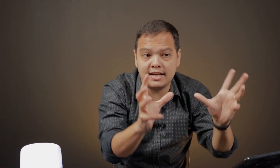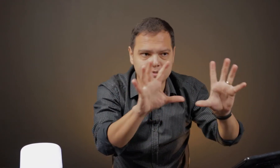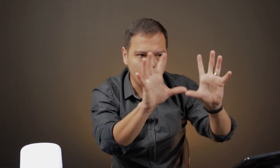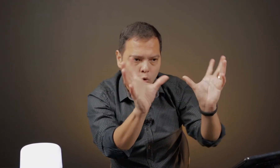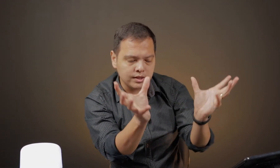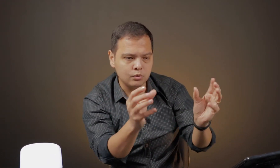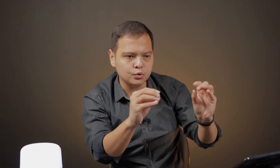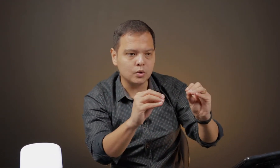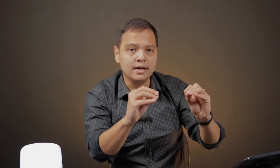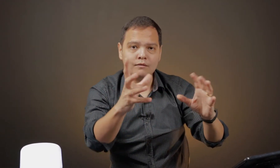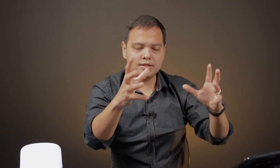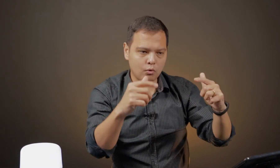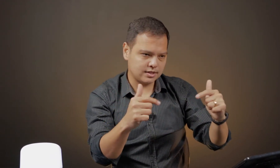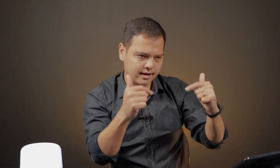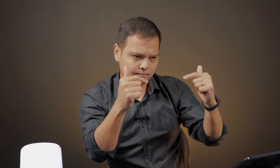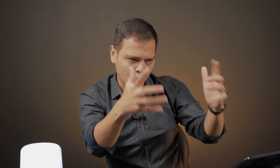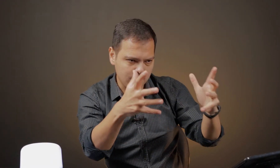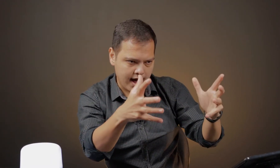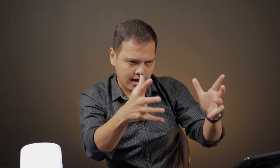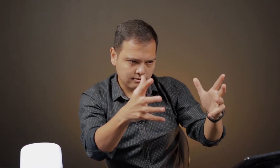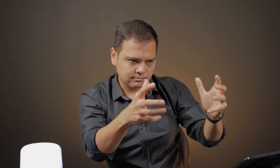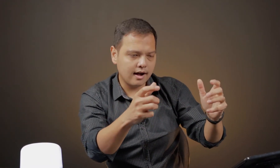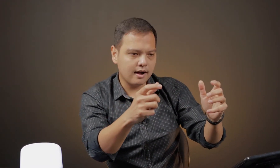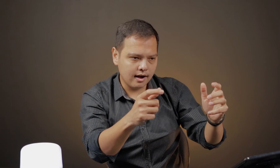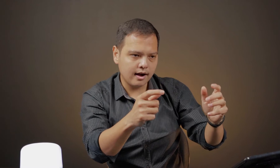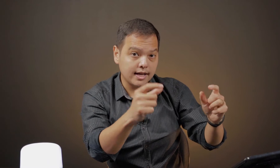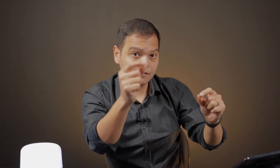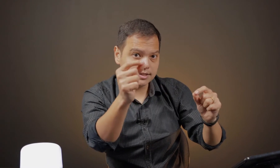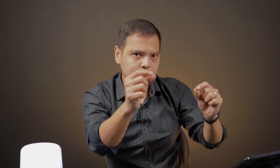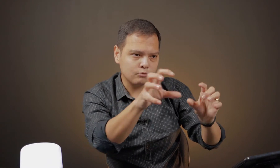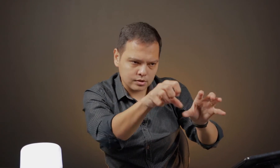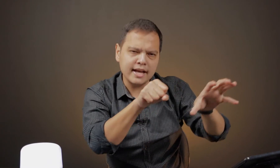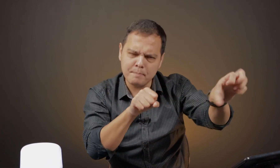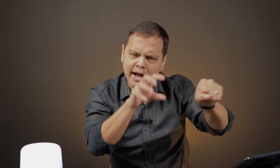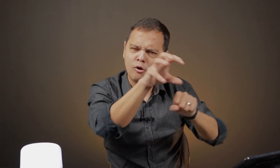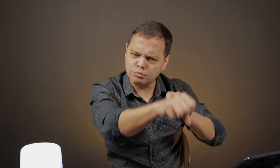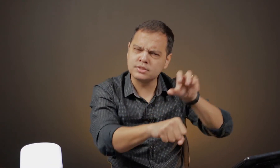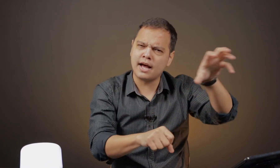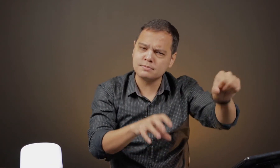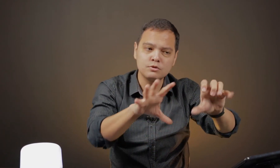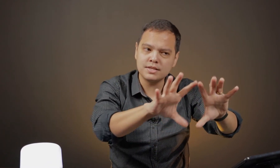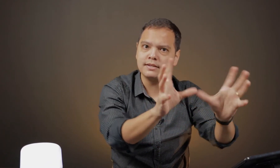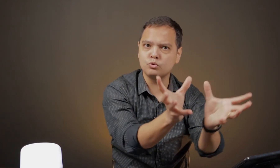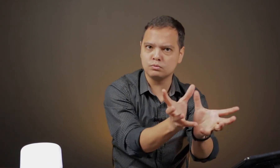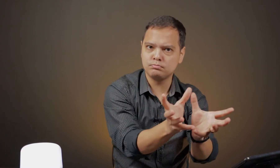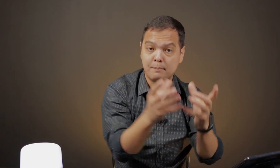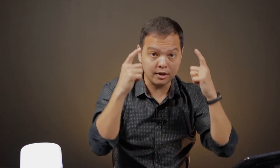mas é o conteúdo. Você consegue olhar e aí você consegue pegar alguns sinais, mas não precisa ser tudo, tá? Por quê? Porque